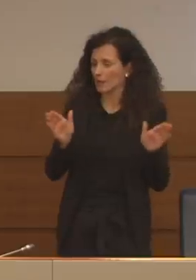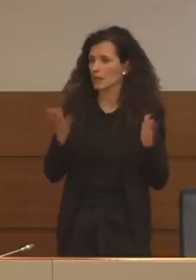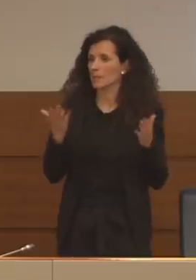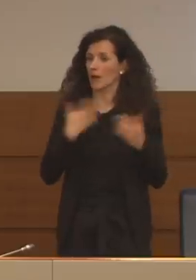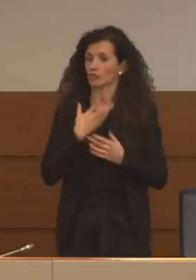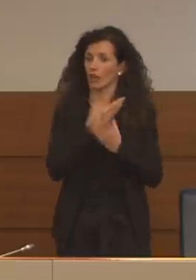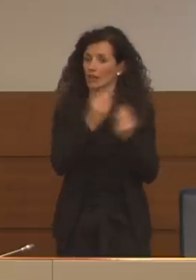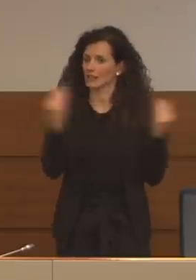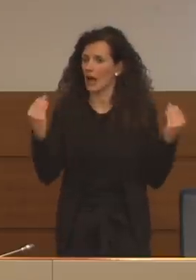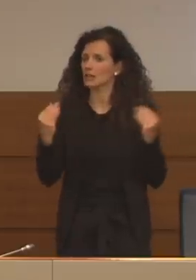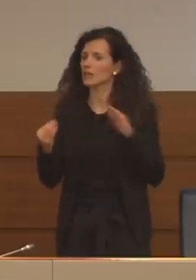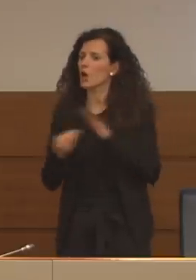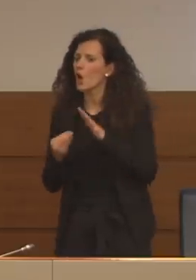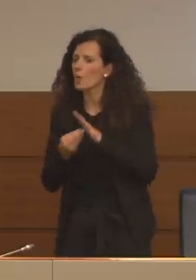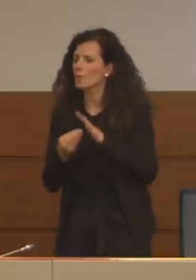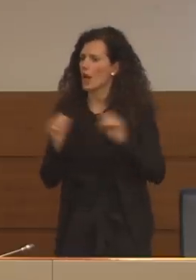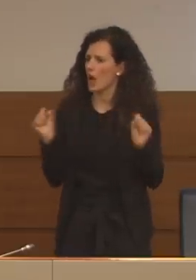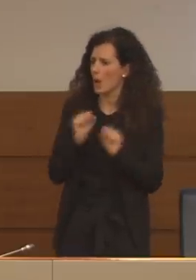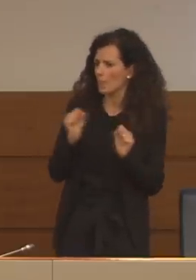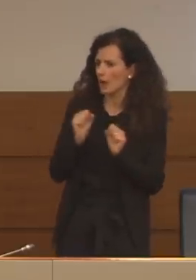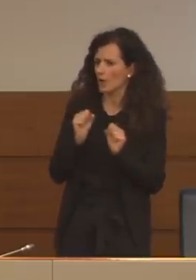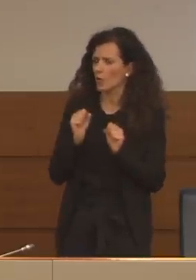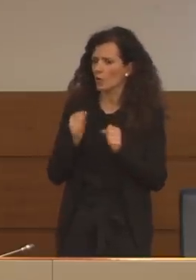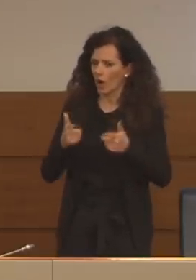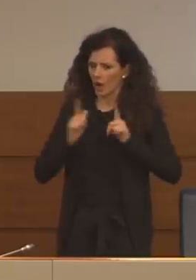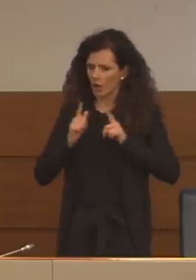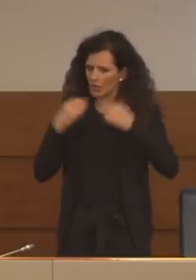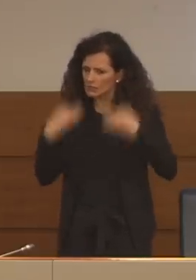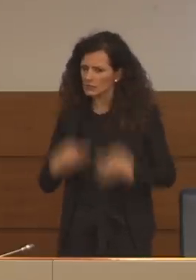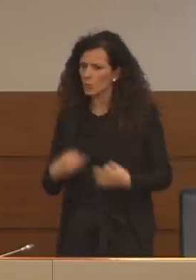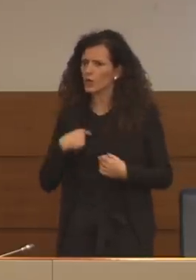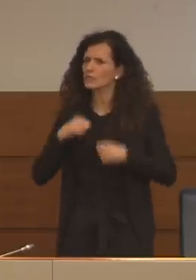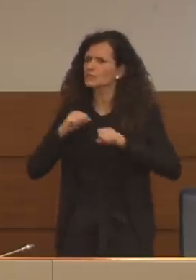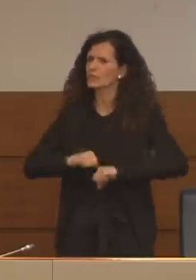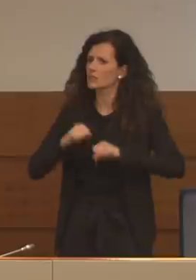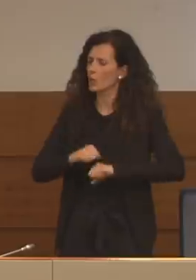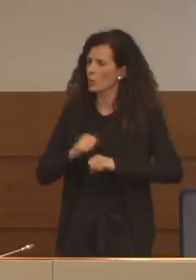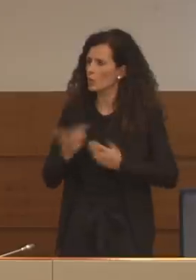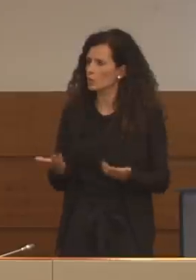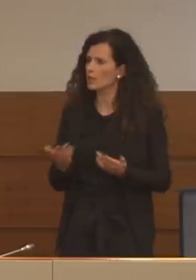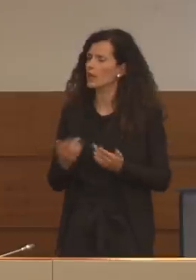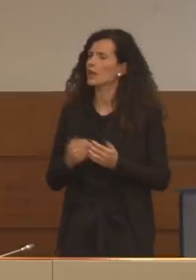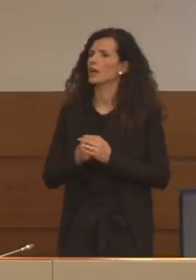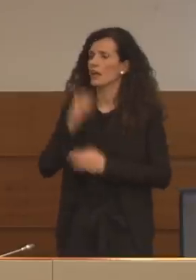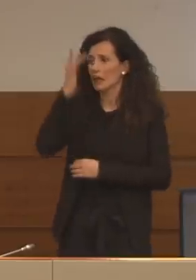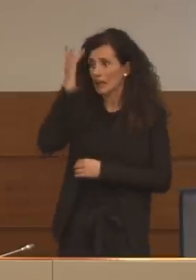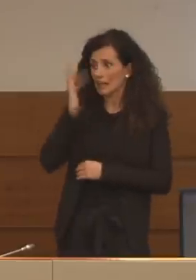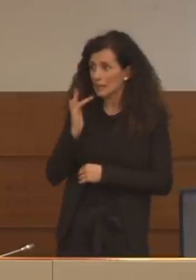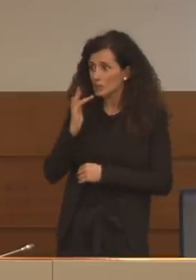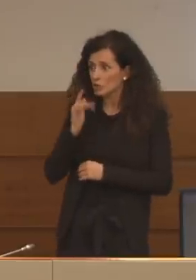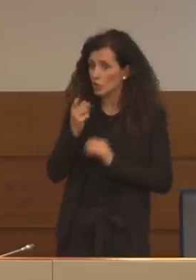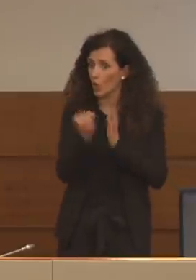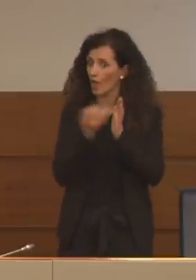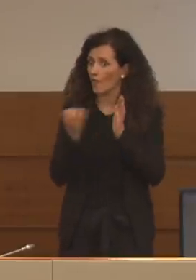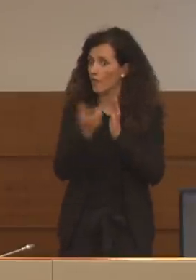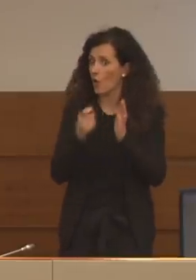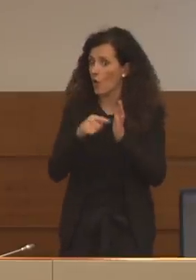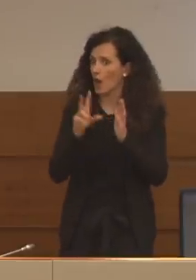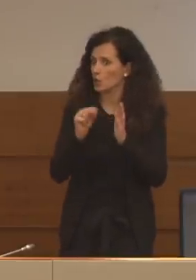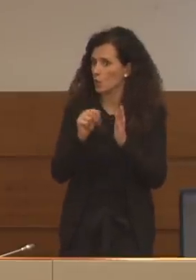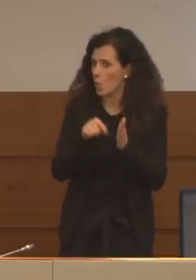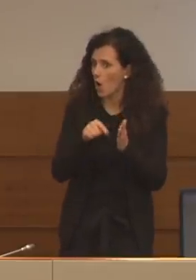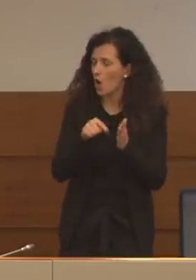gli operai hanno paura per la propria sicurezza non c'è il rischio e diventino dei focolari nuovi e quali